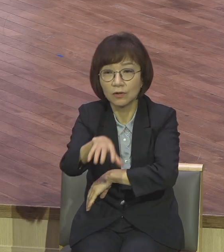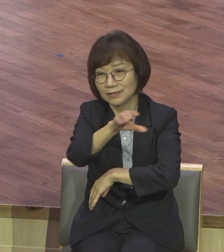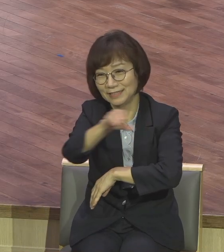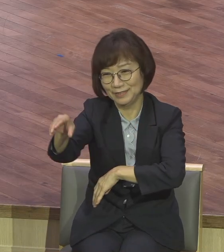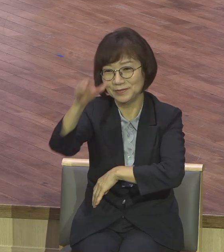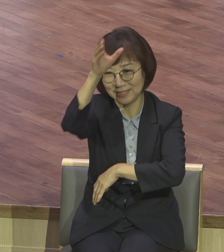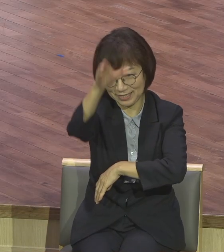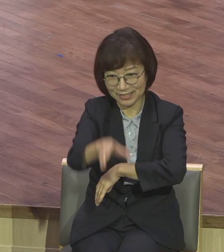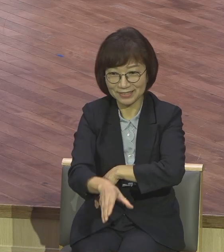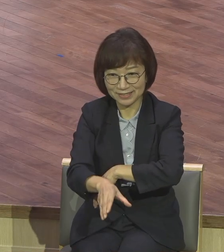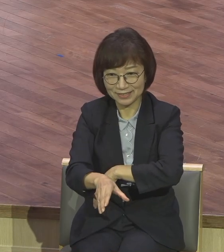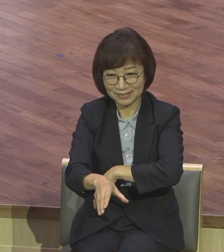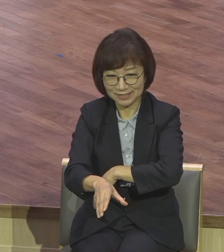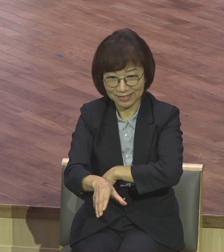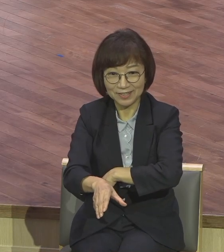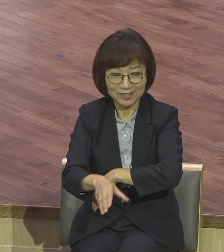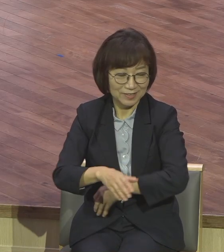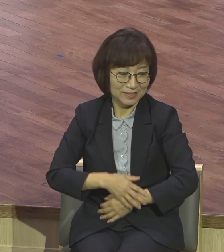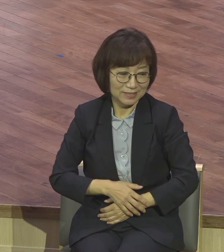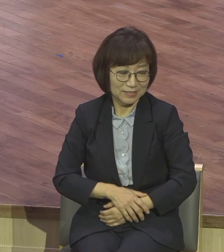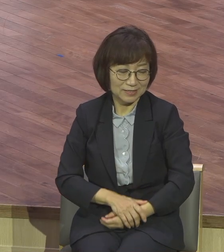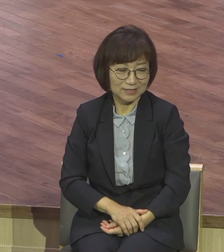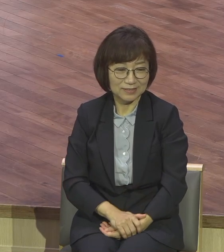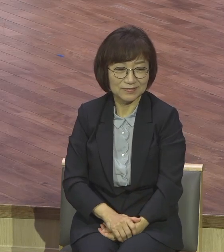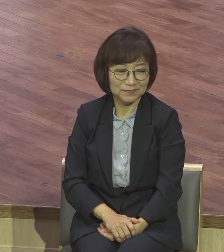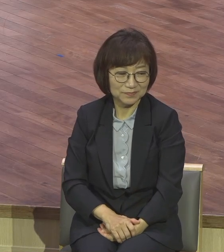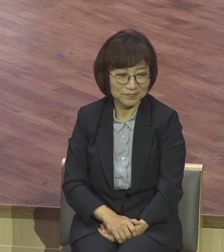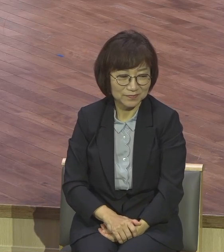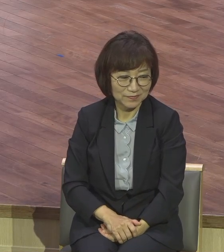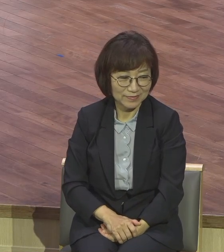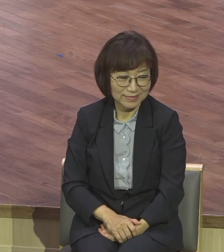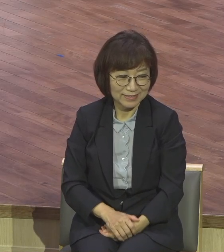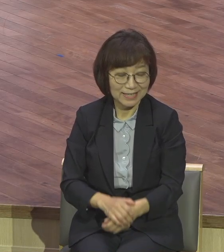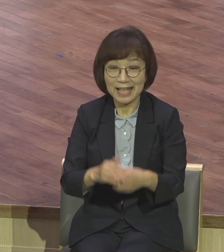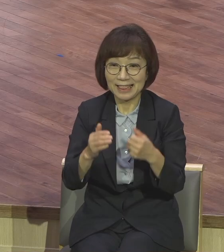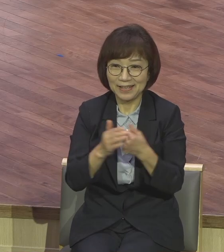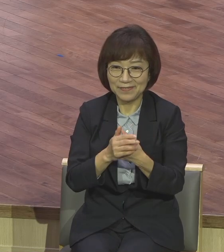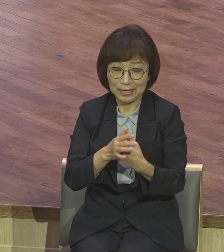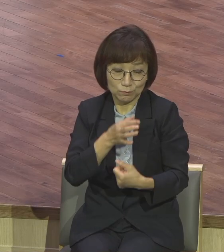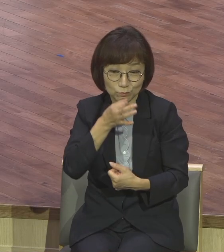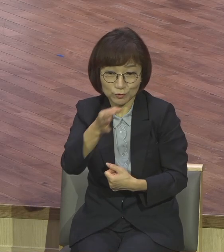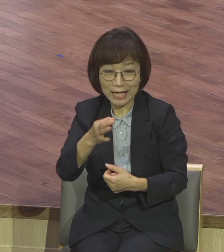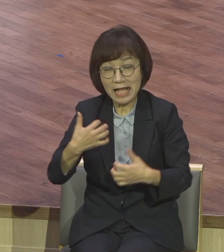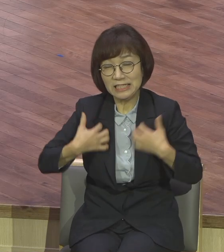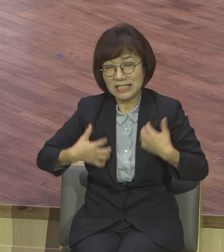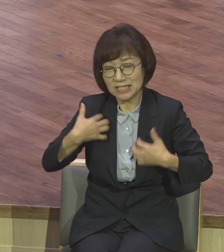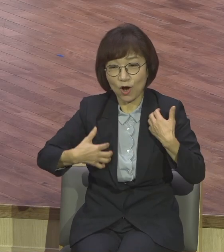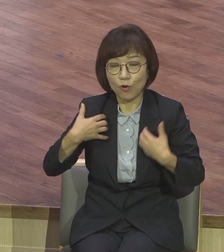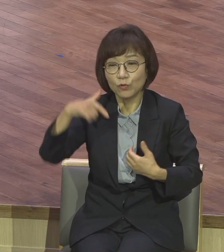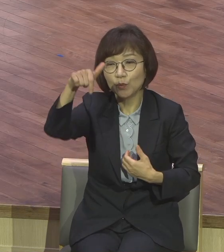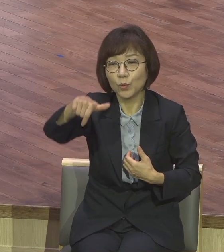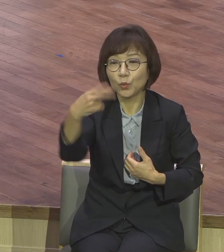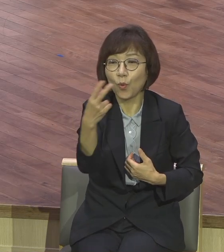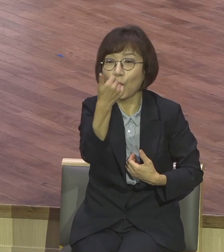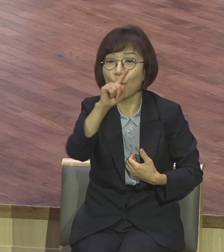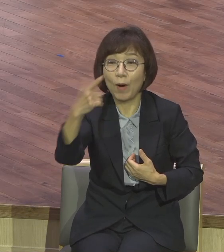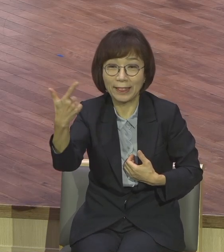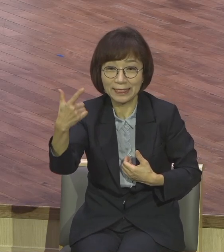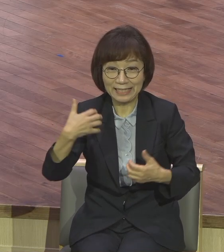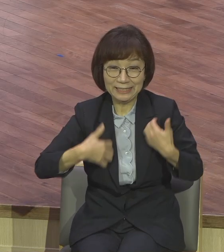십자가. 그래서 이것을 즐거운 교환이라 그래요. 즐거운 교환.